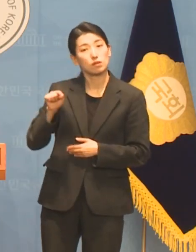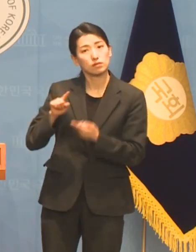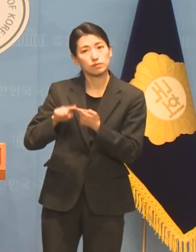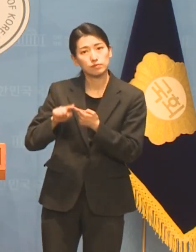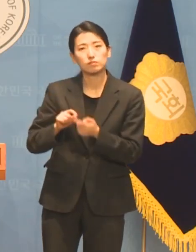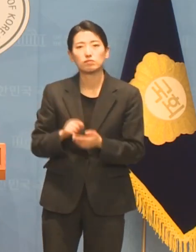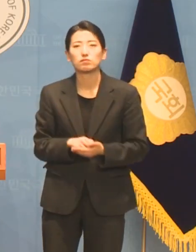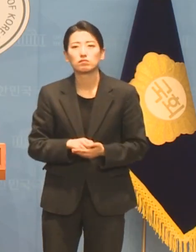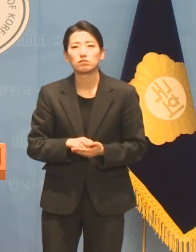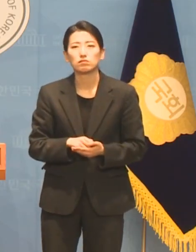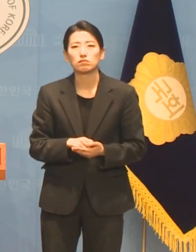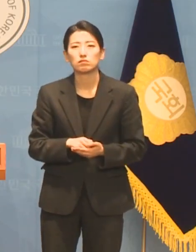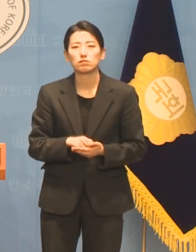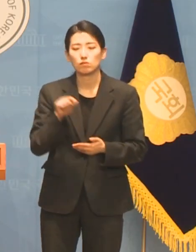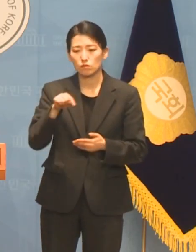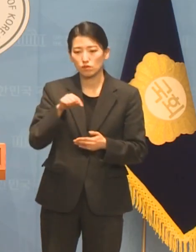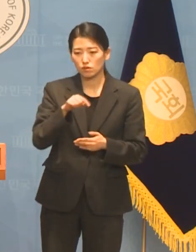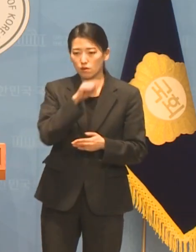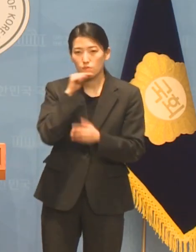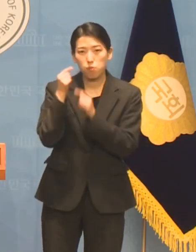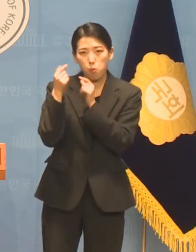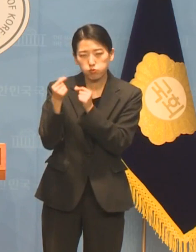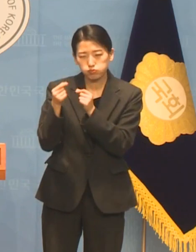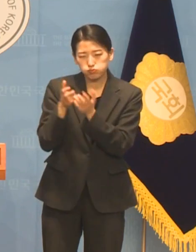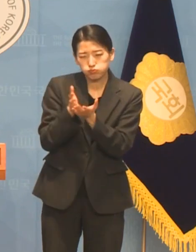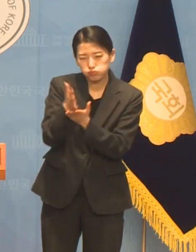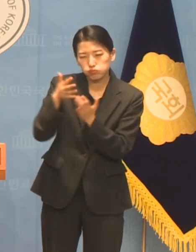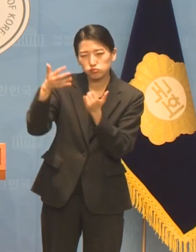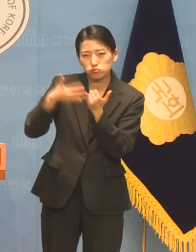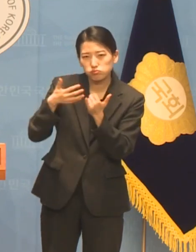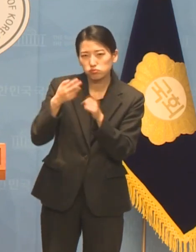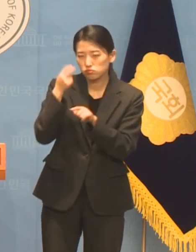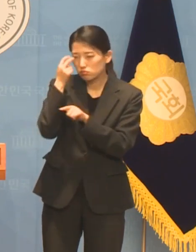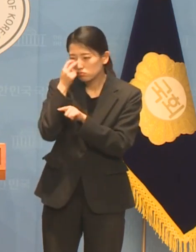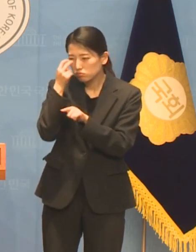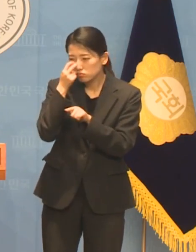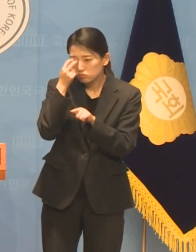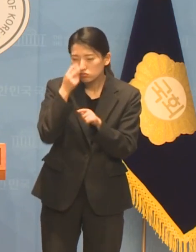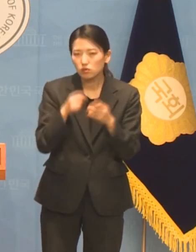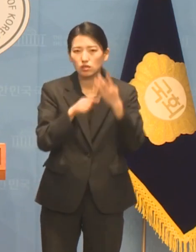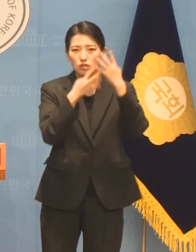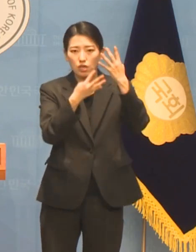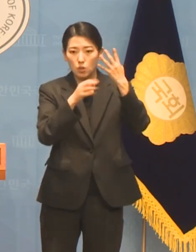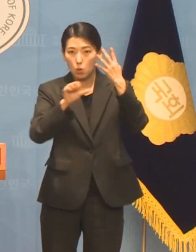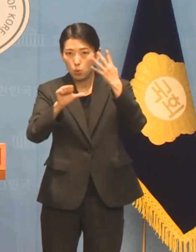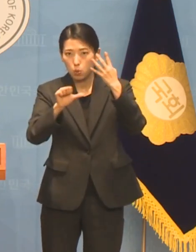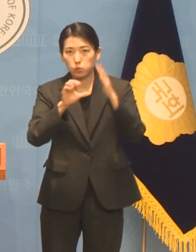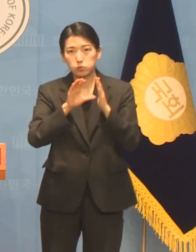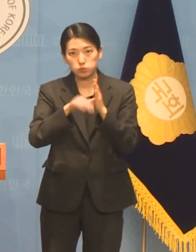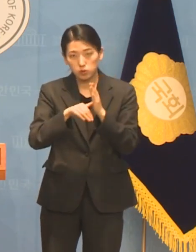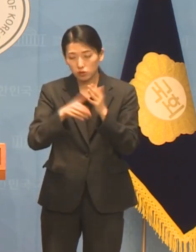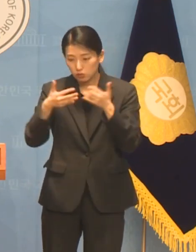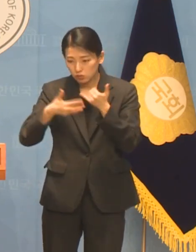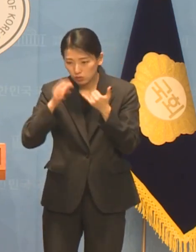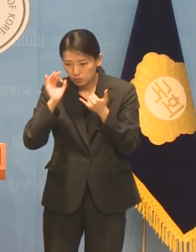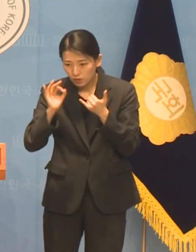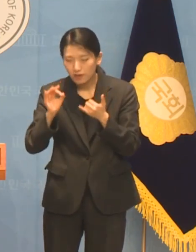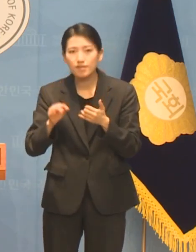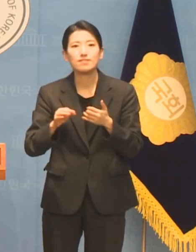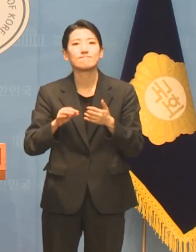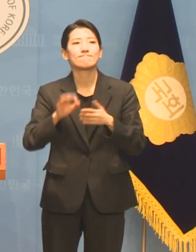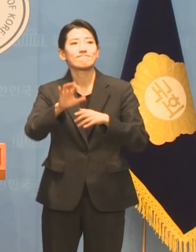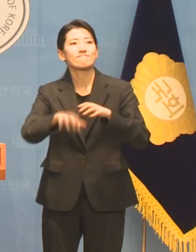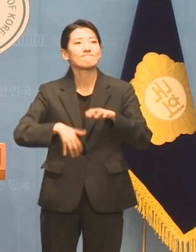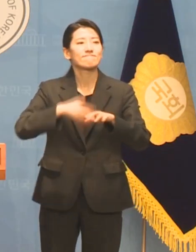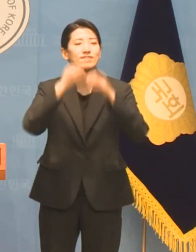보수 유튜브 채널에 대한 모니터링을 실시하였습니다. 4월 4일 5일자 정강훈 TV 영상에서는 혁명을